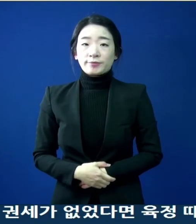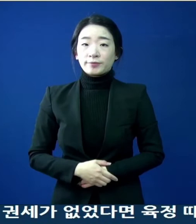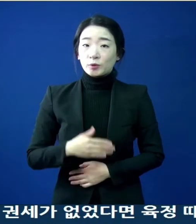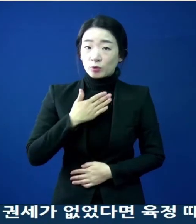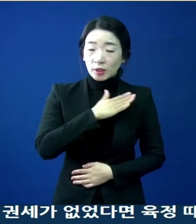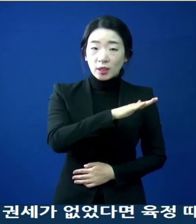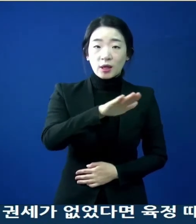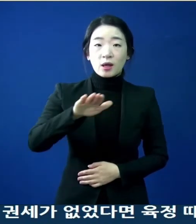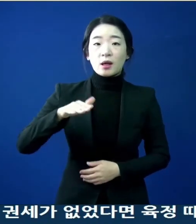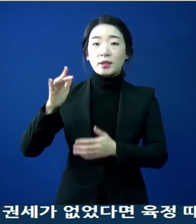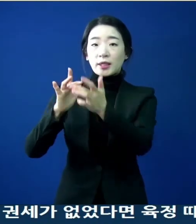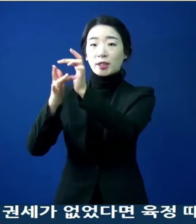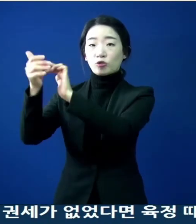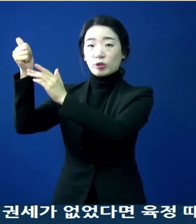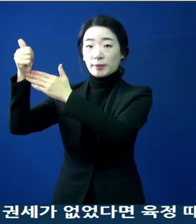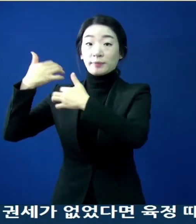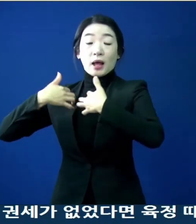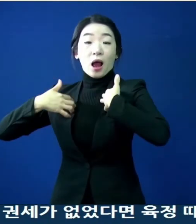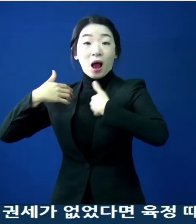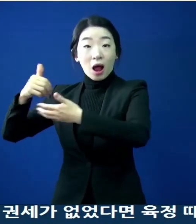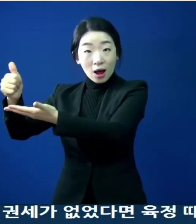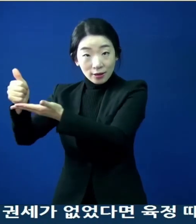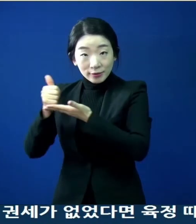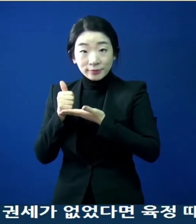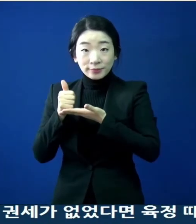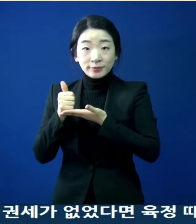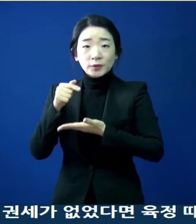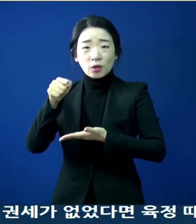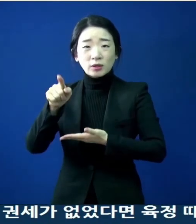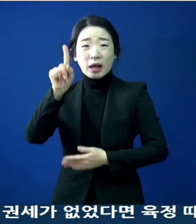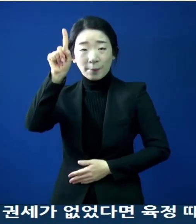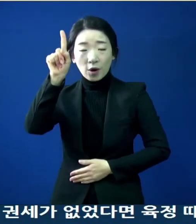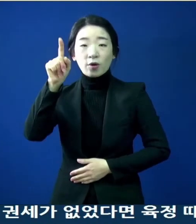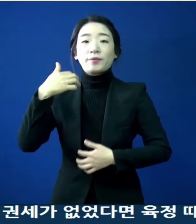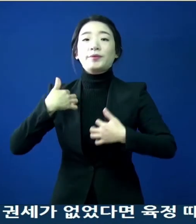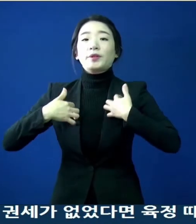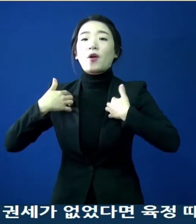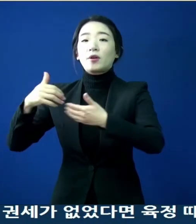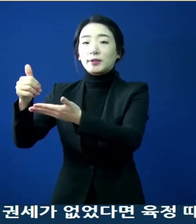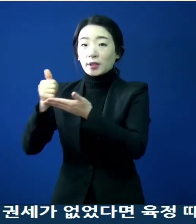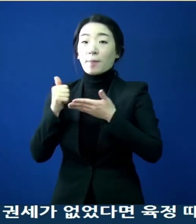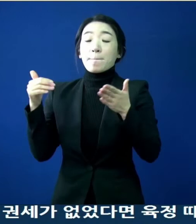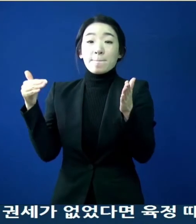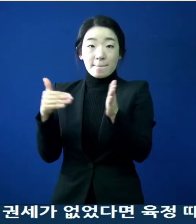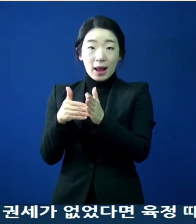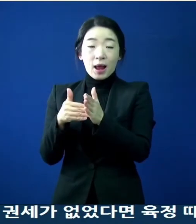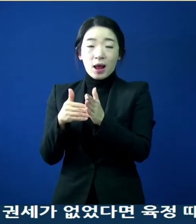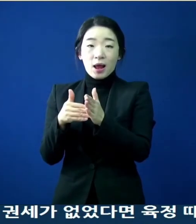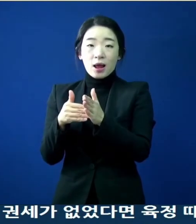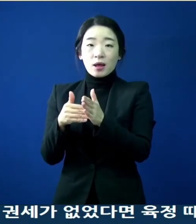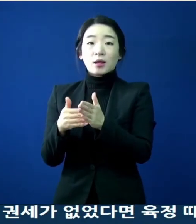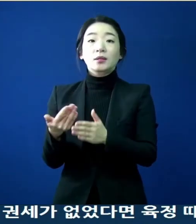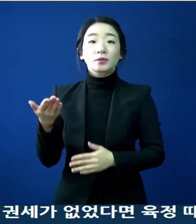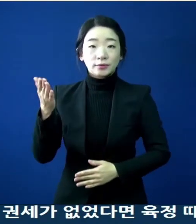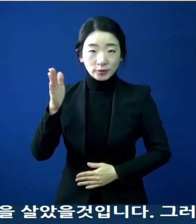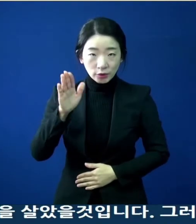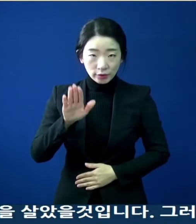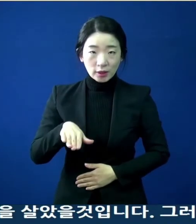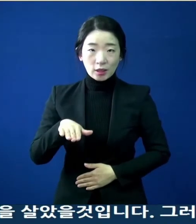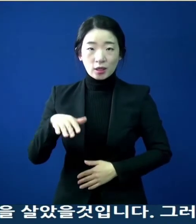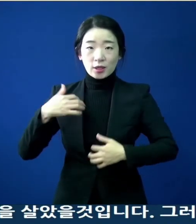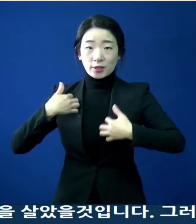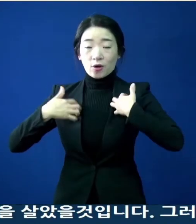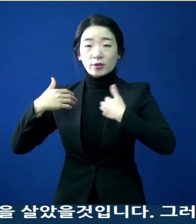우리가 예수님을 영접하는 것은 한 번의 영접으로 끝난다고 믿습니다. 그러나